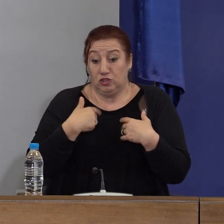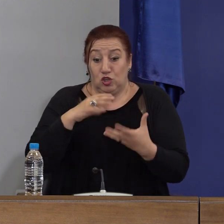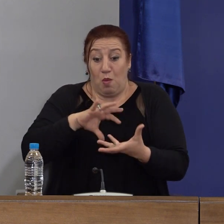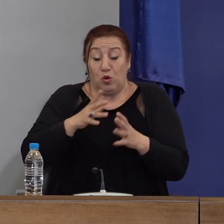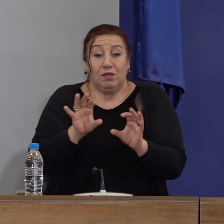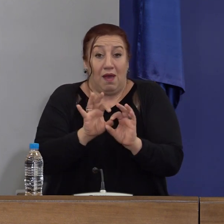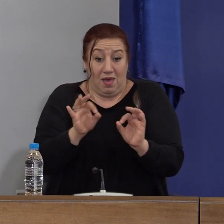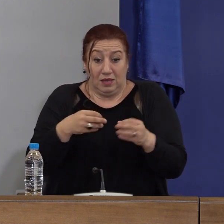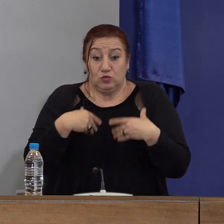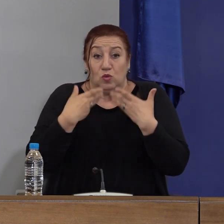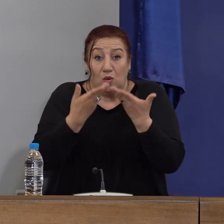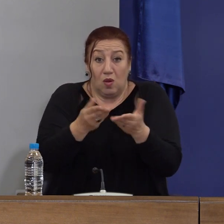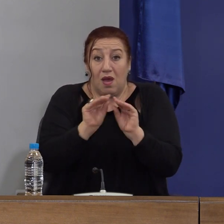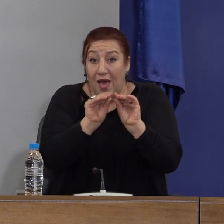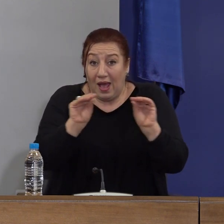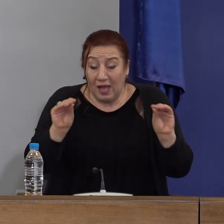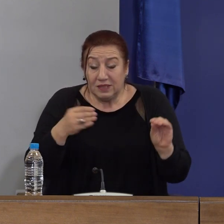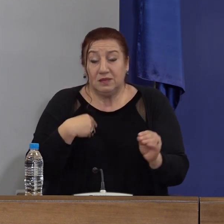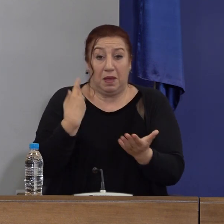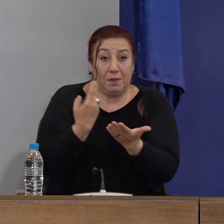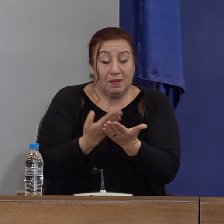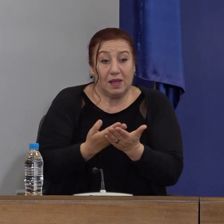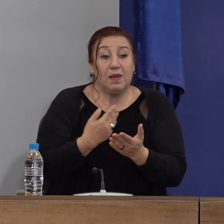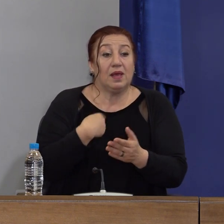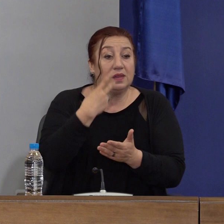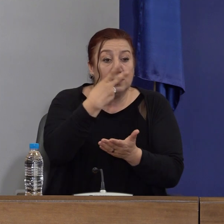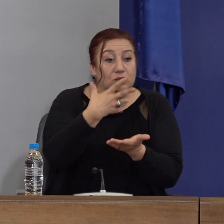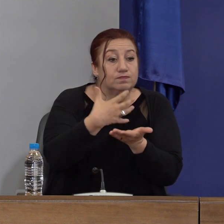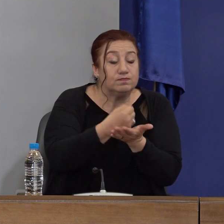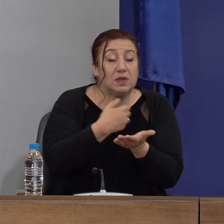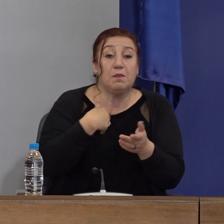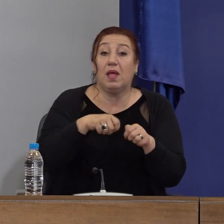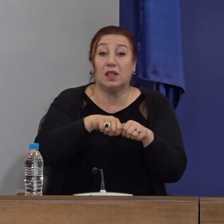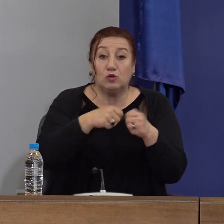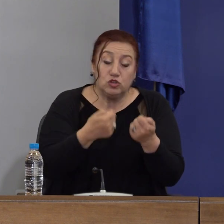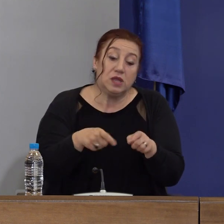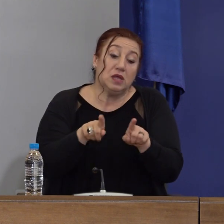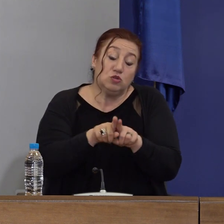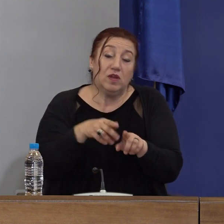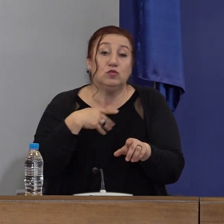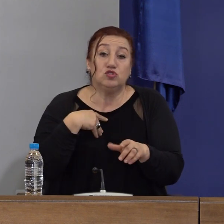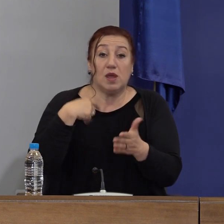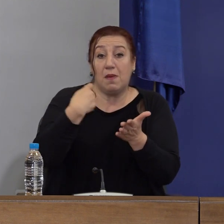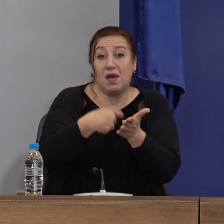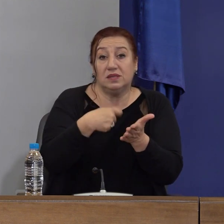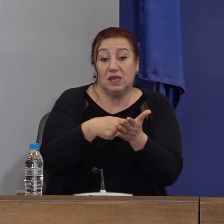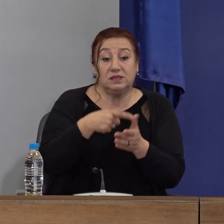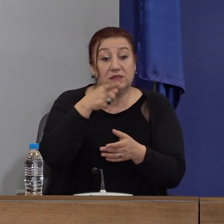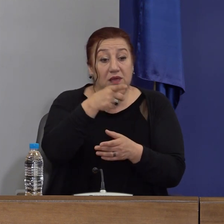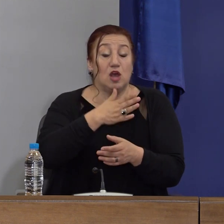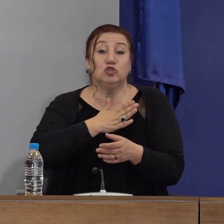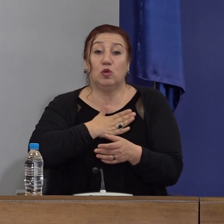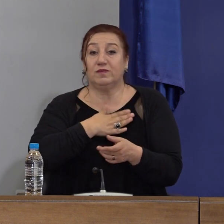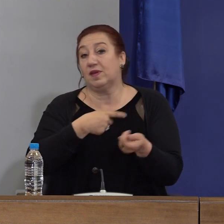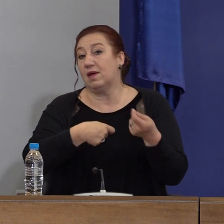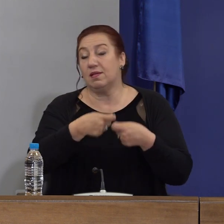я прилагаме. Там, където, разбира се, установиме, че има нарушение, има и съответните санкции на собственика на